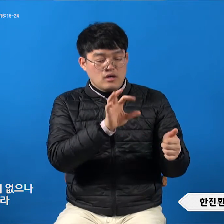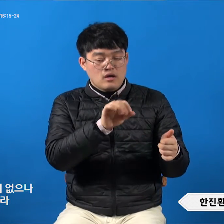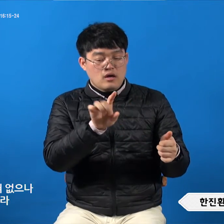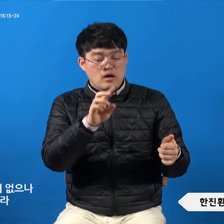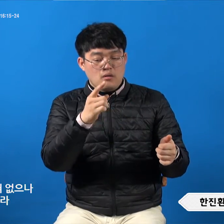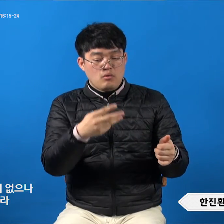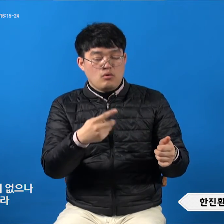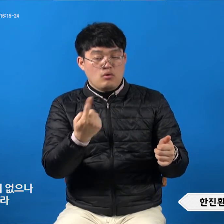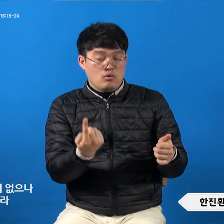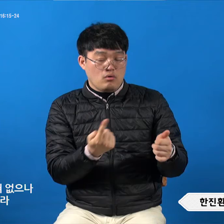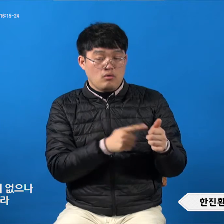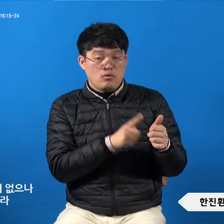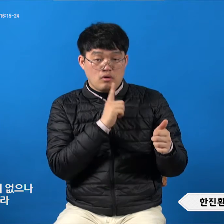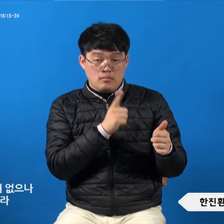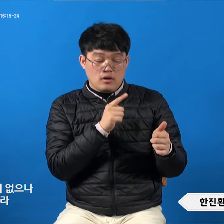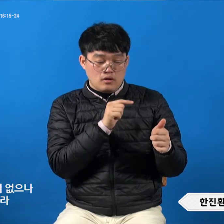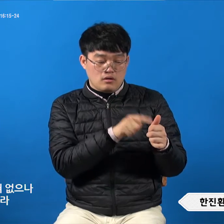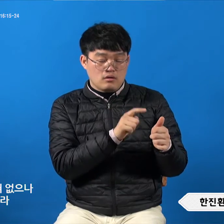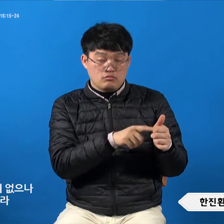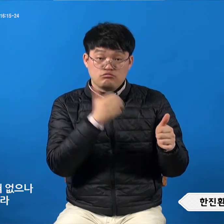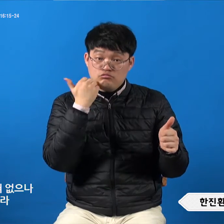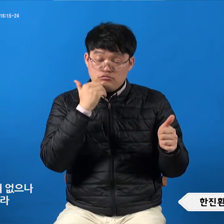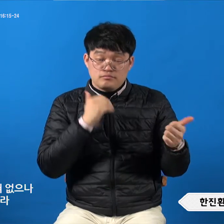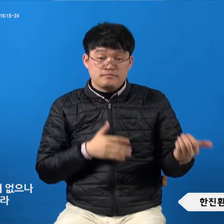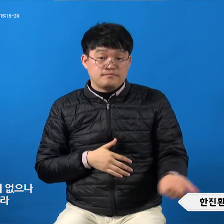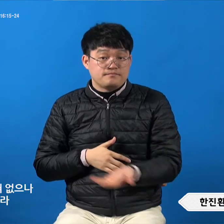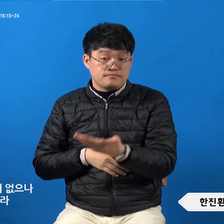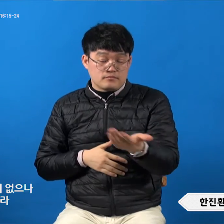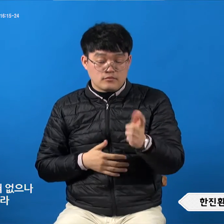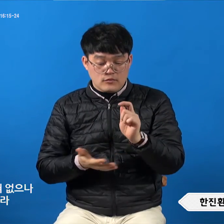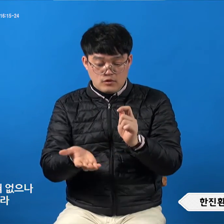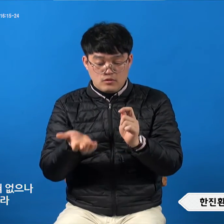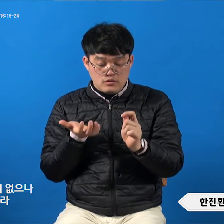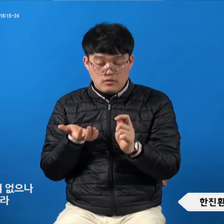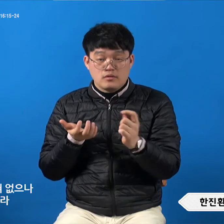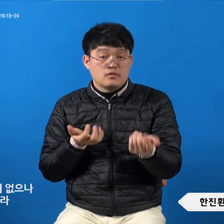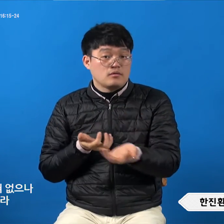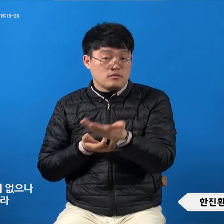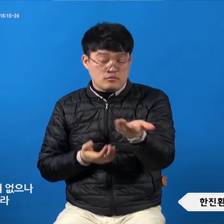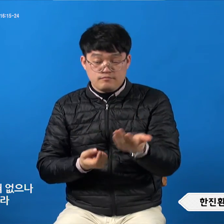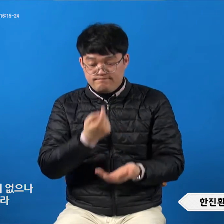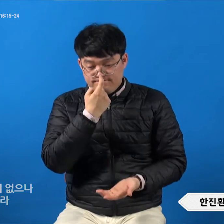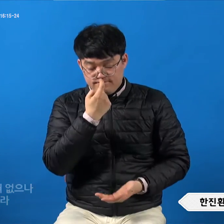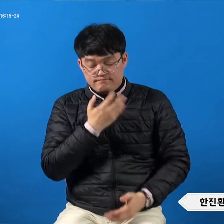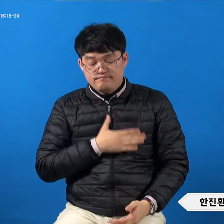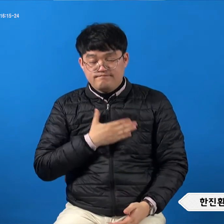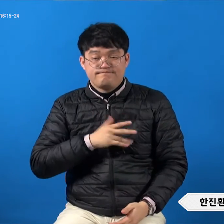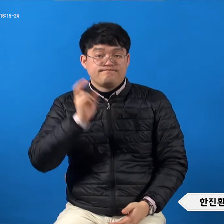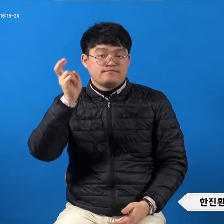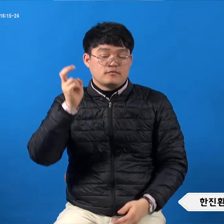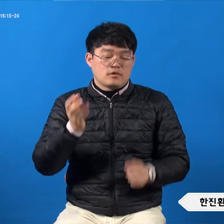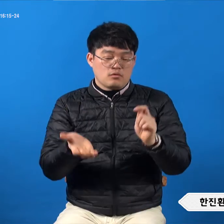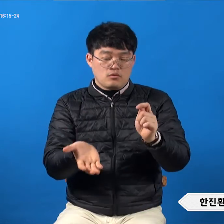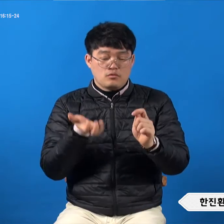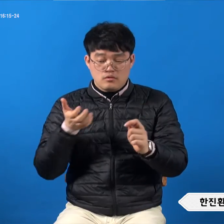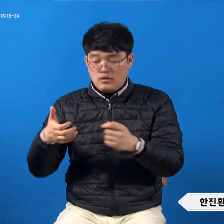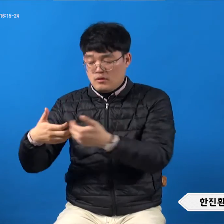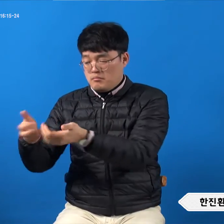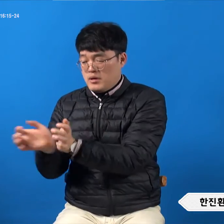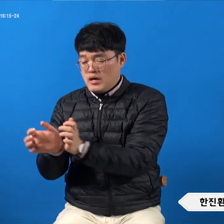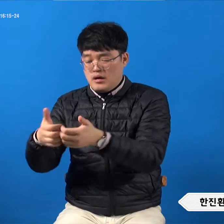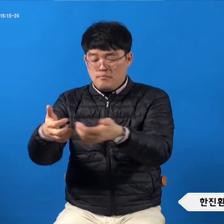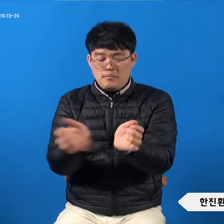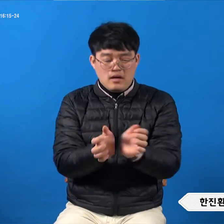그렇게 말했습니다. 아볼로가 어떤 사람인지는 우리가 고린도전서 초두에서 배웠습니다. 고린도 교회 파벌이